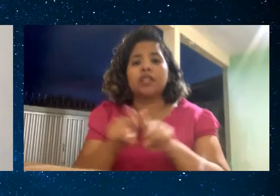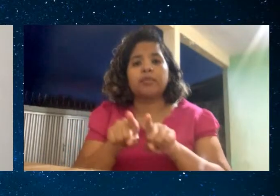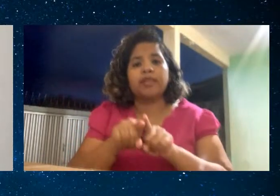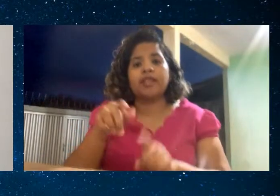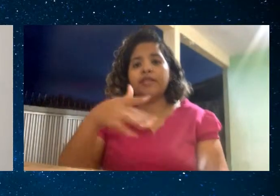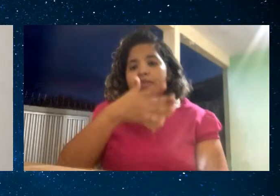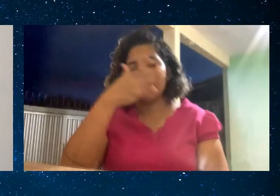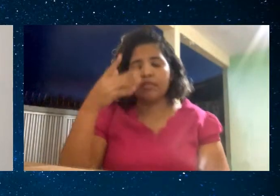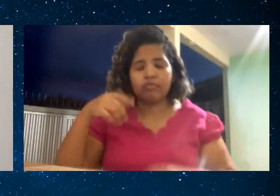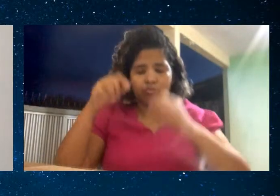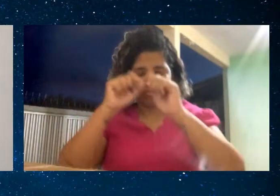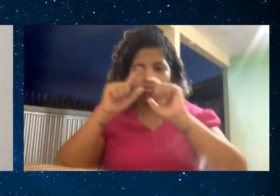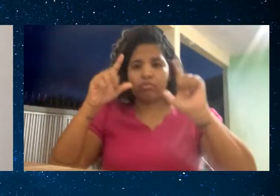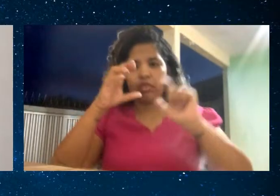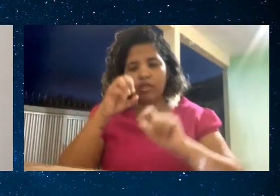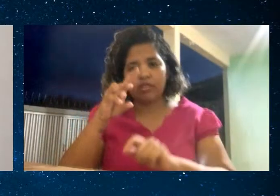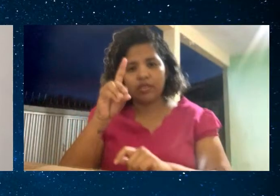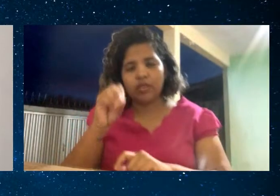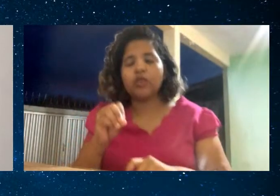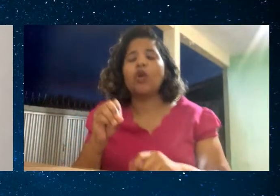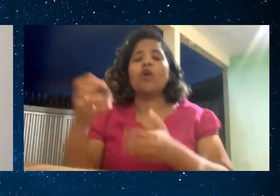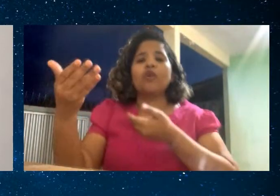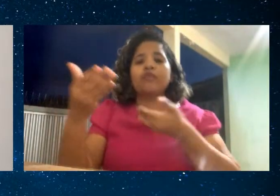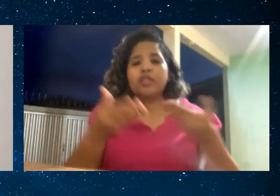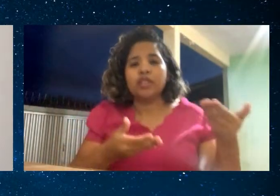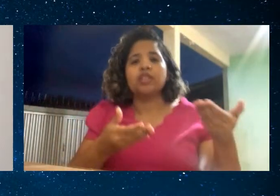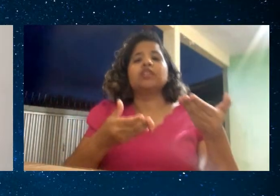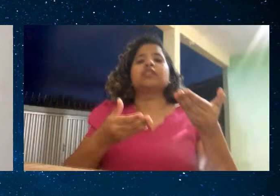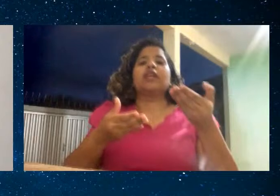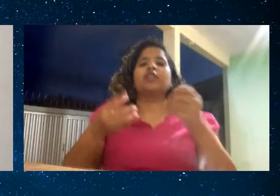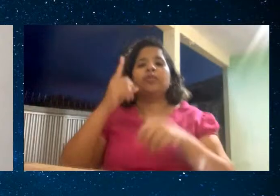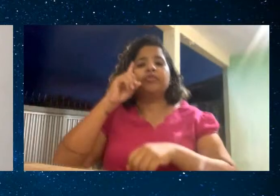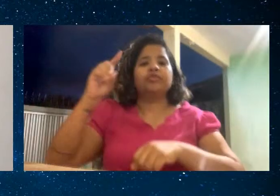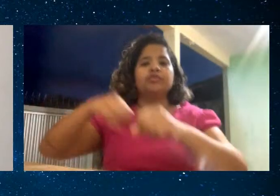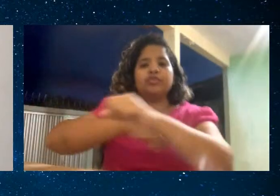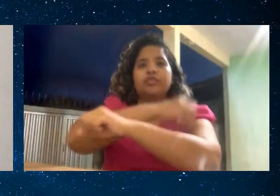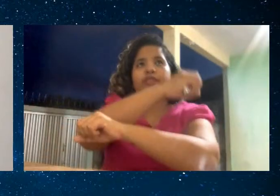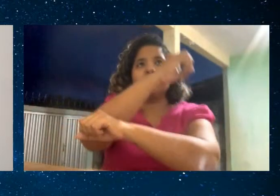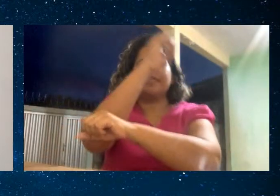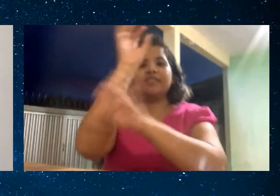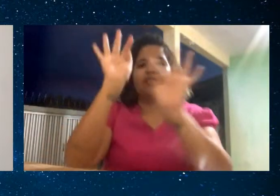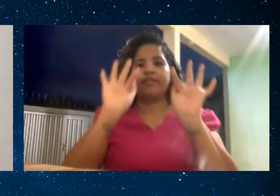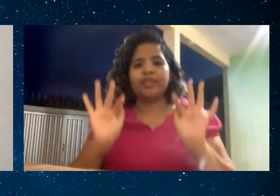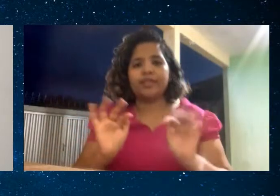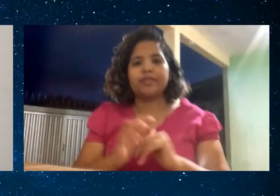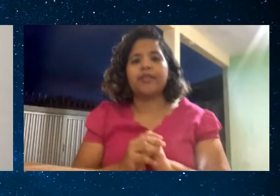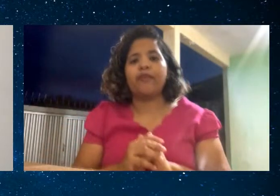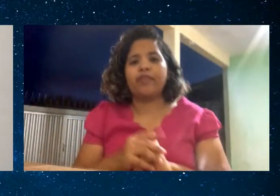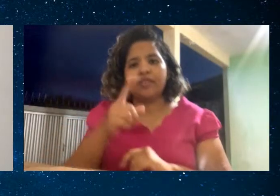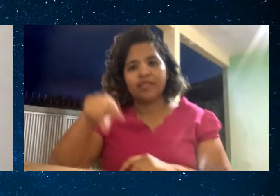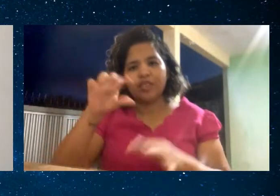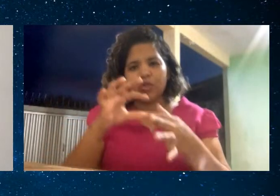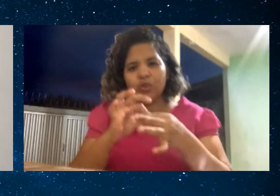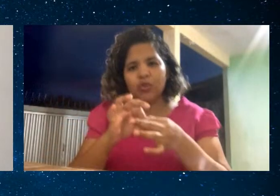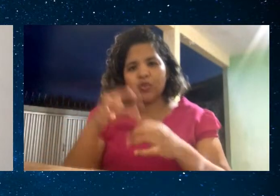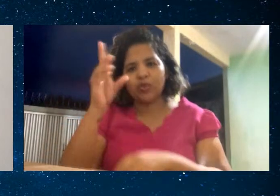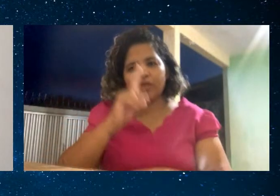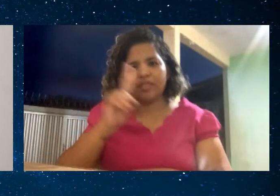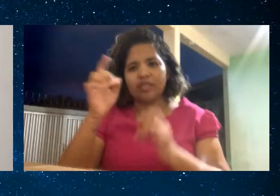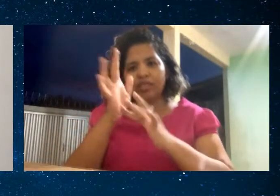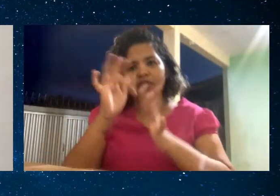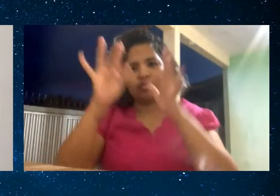cedinho convidamos para o programa Pro Dia Nascer Feliz fiquem com Deus que Jesus